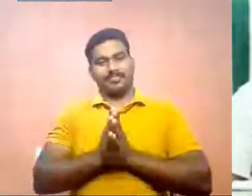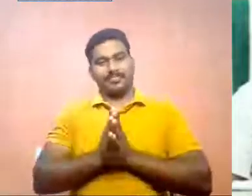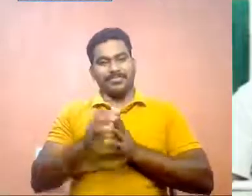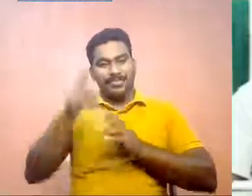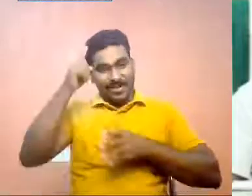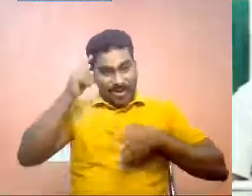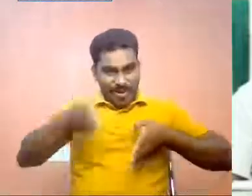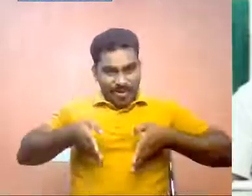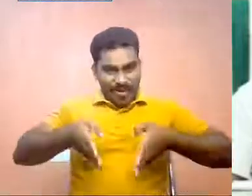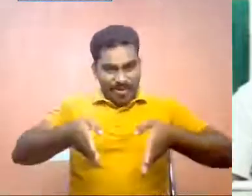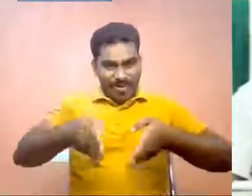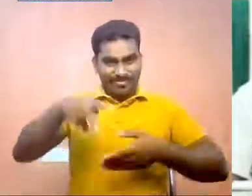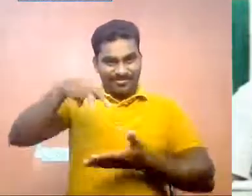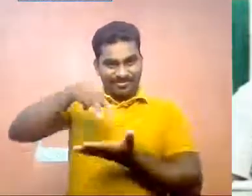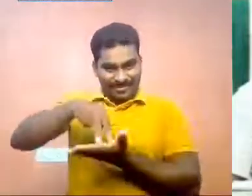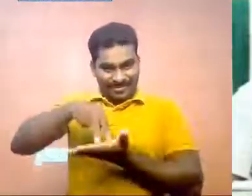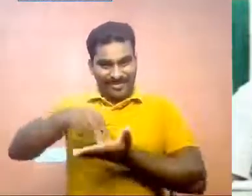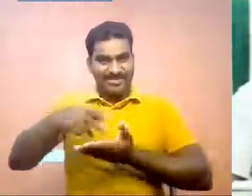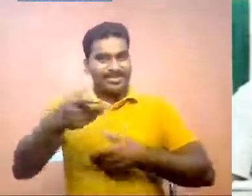താമസക്കാർ, റെസിഡൻസ് അസോസിയേഷനുകൾ,